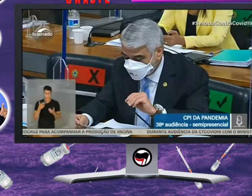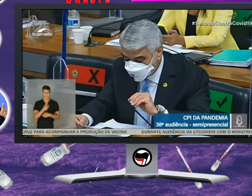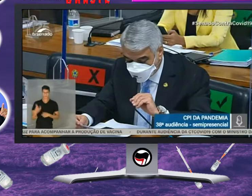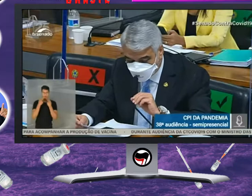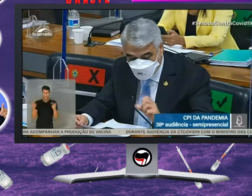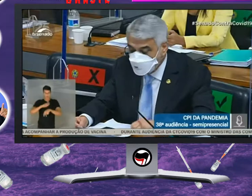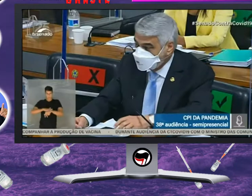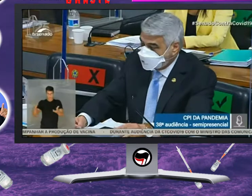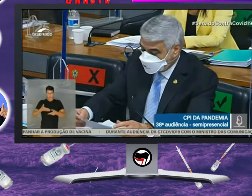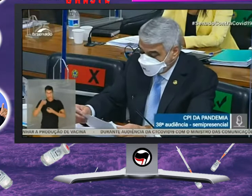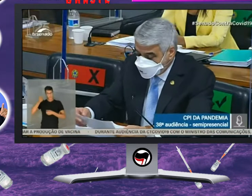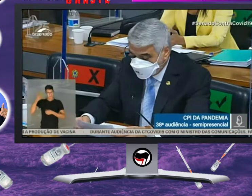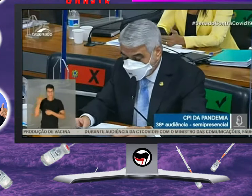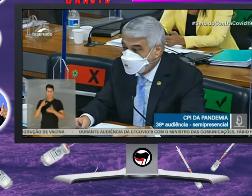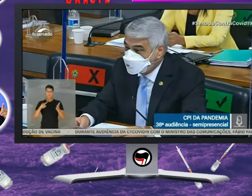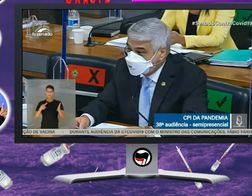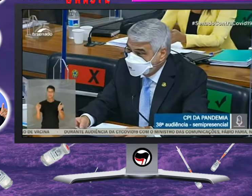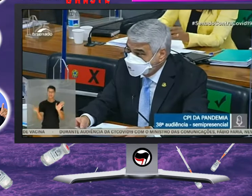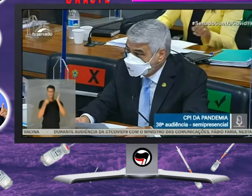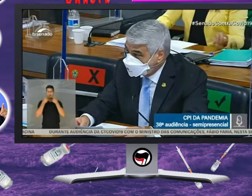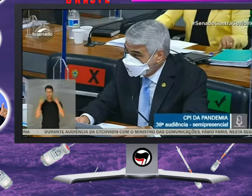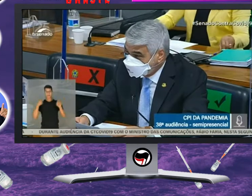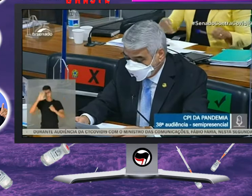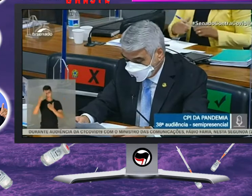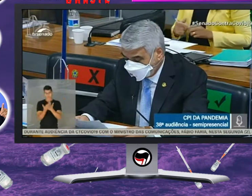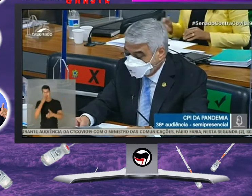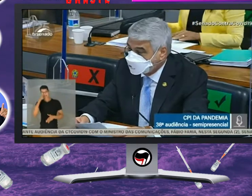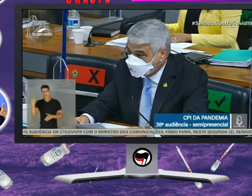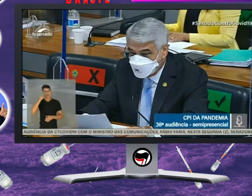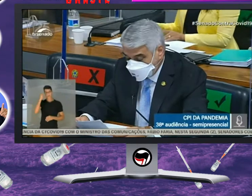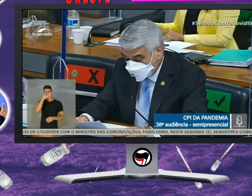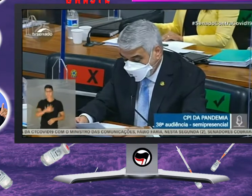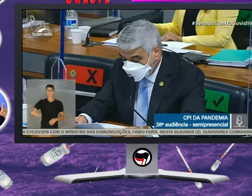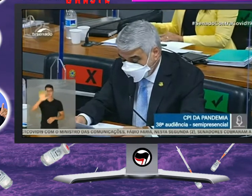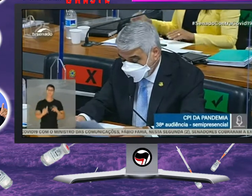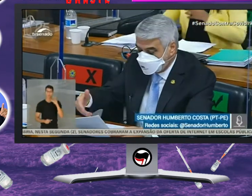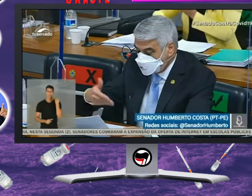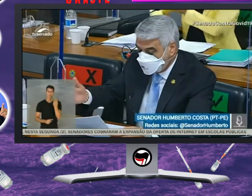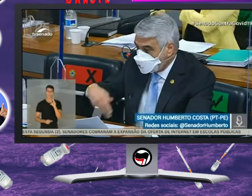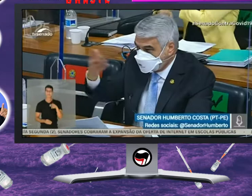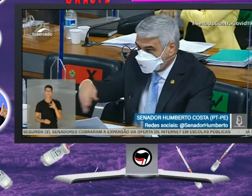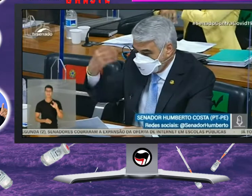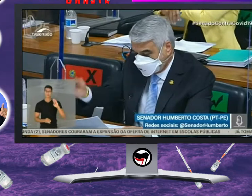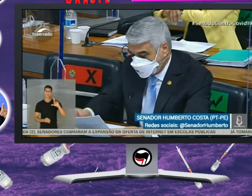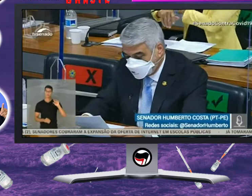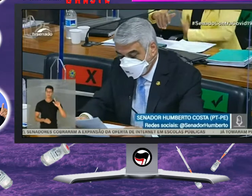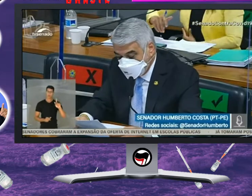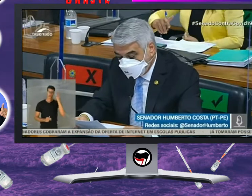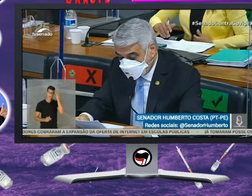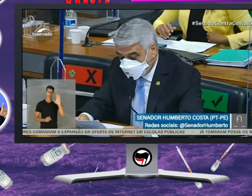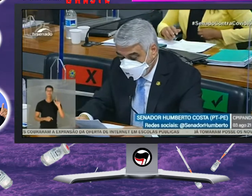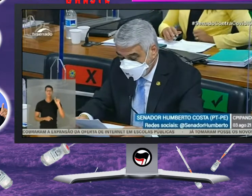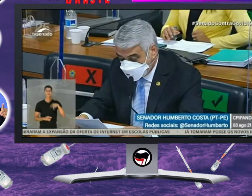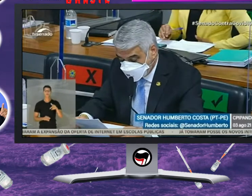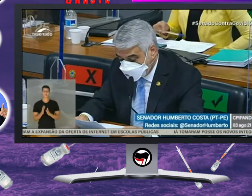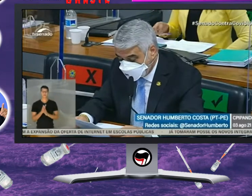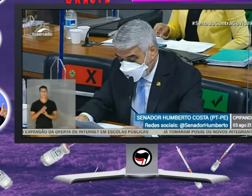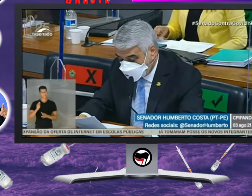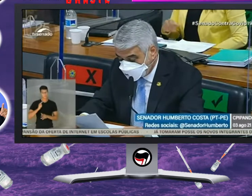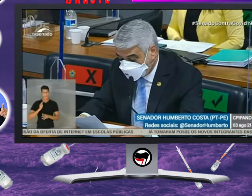momento para fazer uma denúncia que eu acredito que seja do interesse de todos os senadores. Existe blog, site, sei lá, que tem procurado